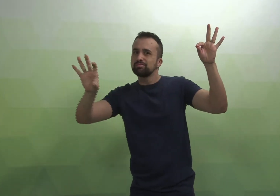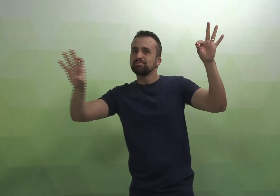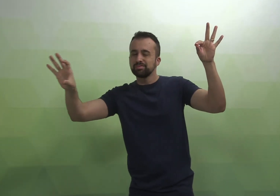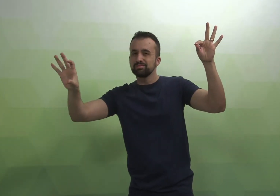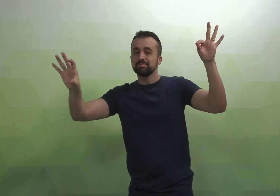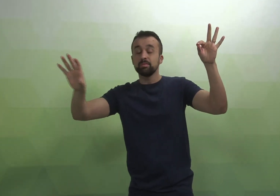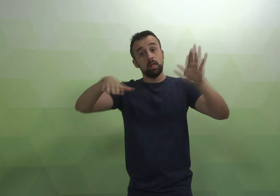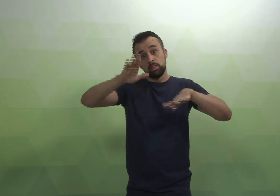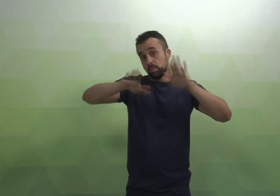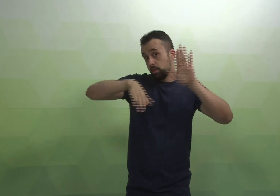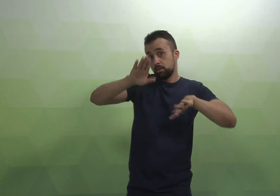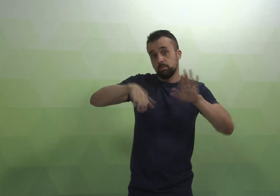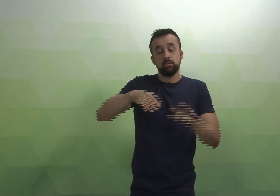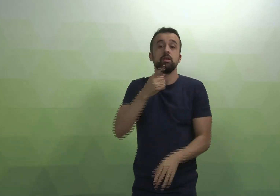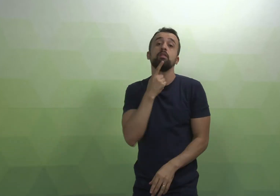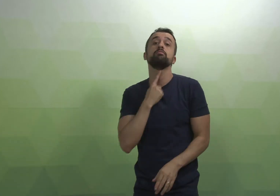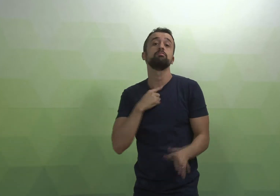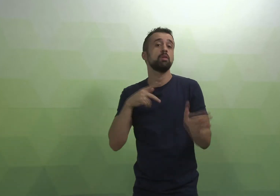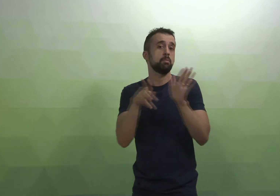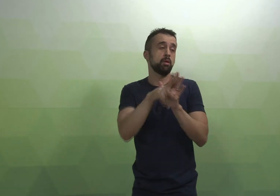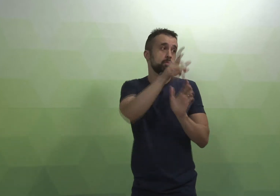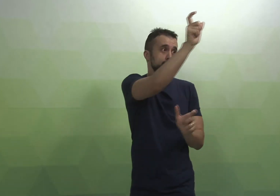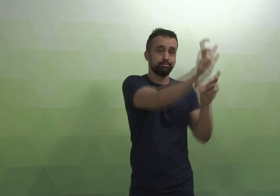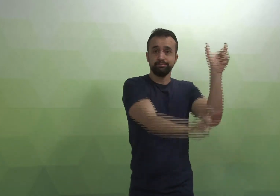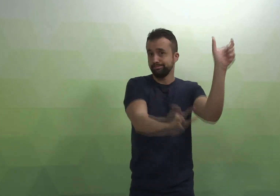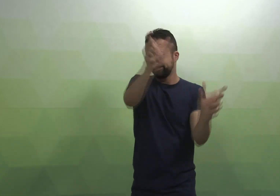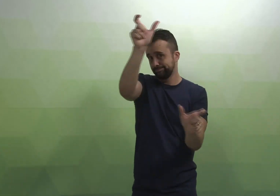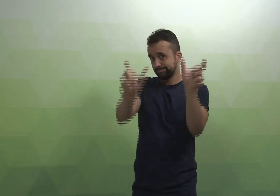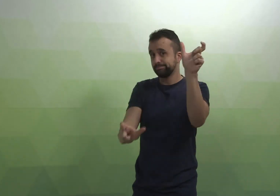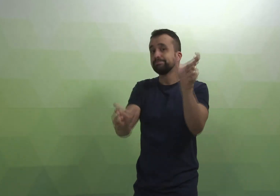longo da frase, dependendo da intenção do falante.